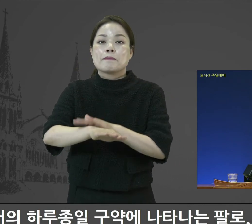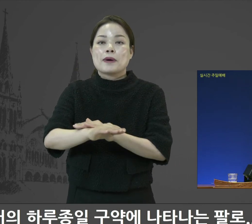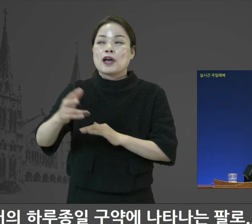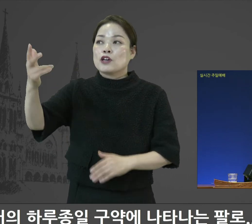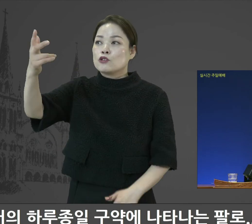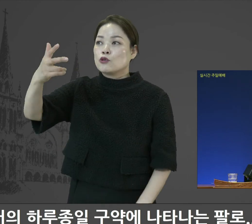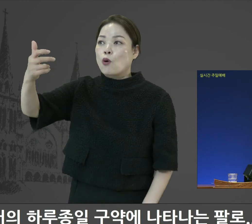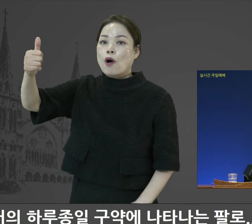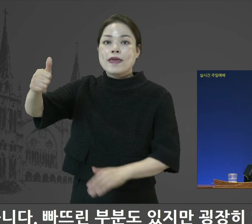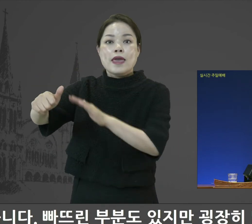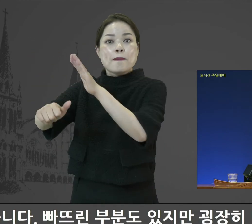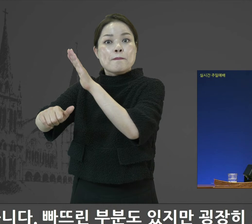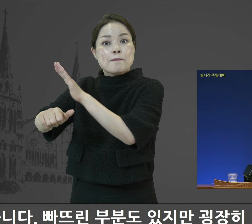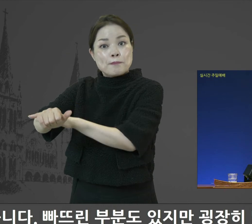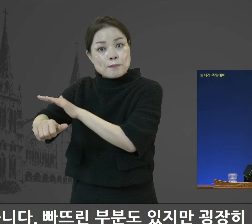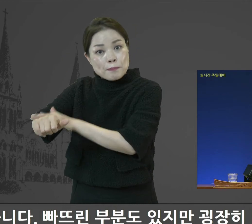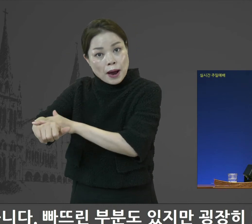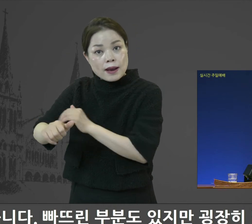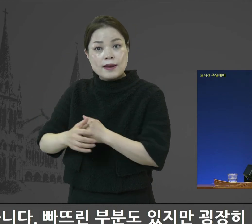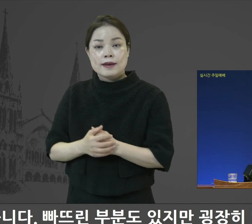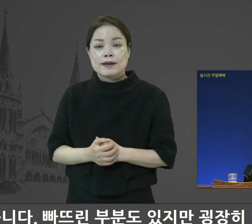여호와의 팔. 근데